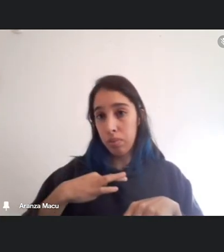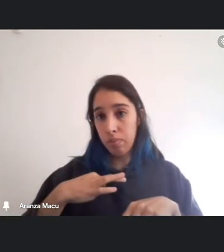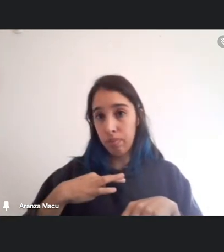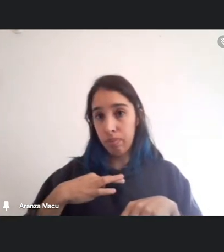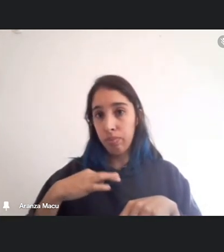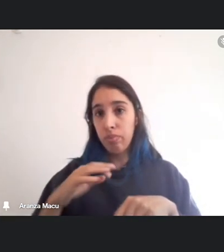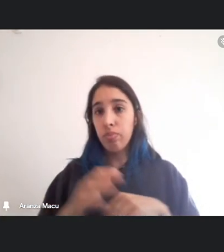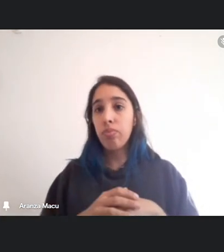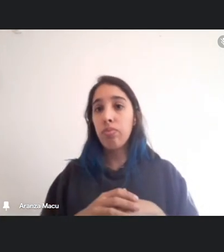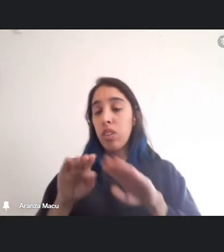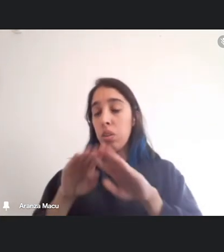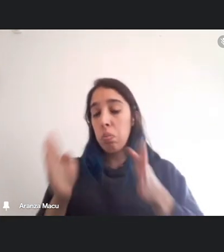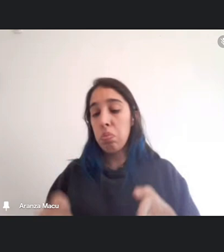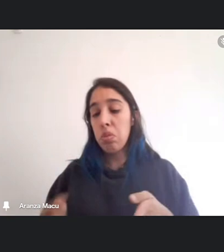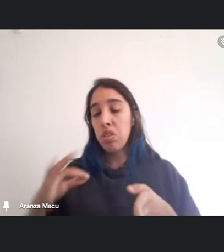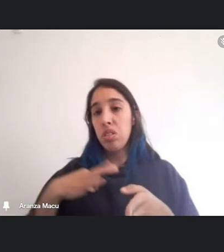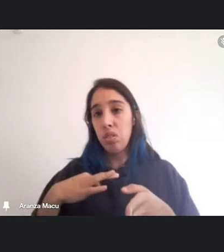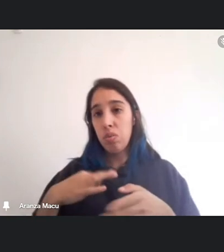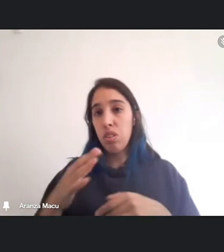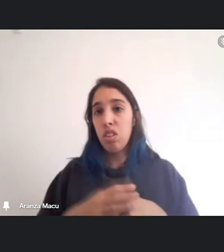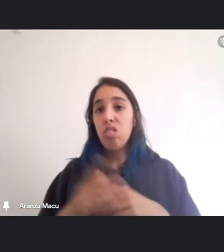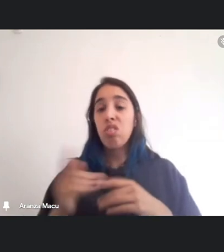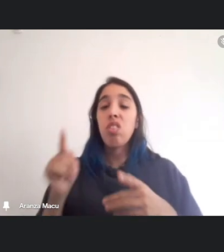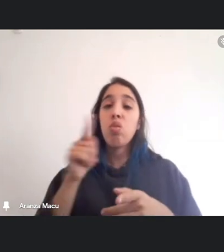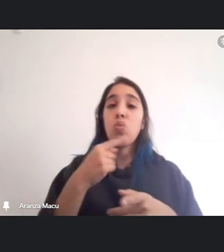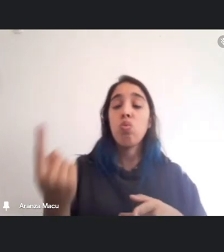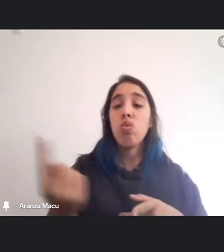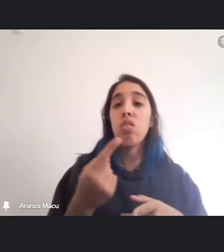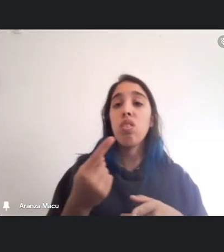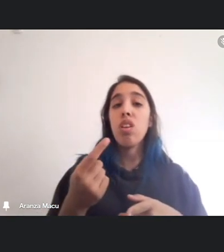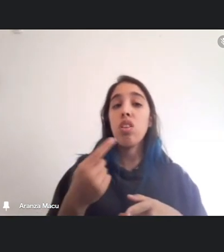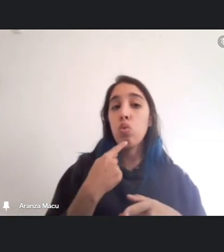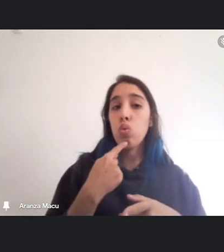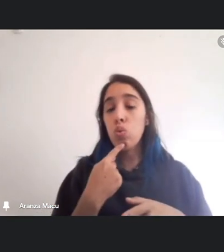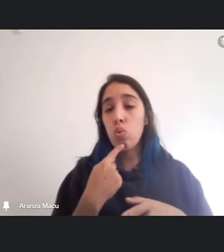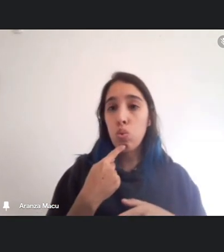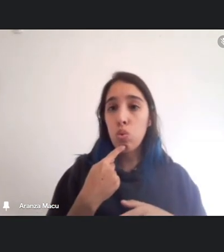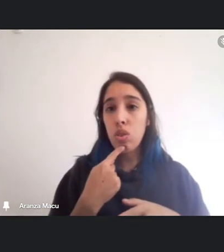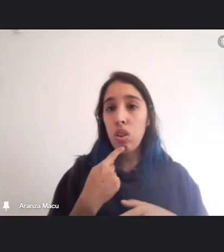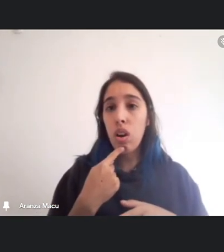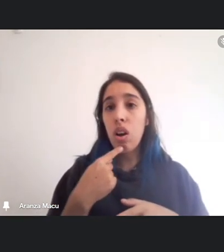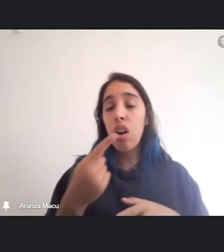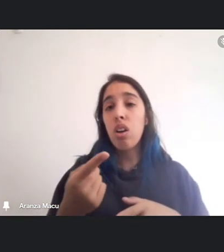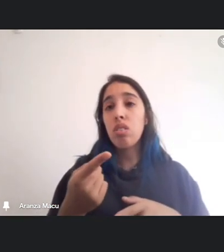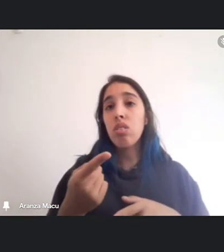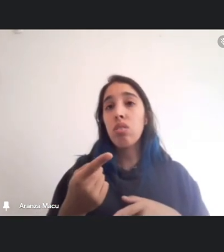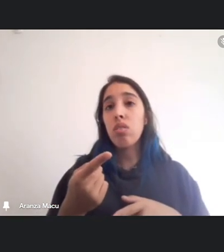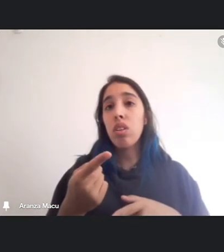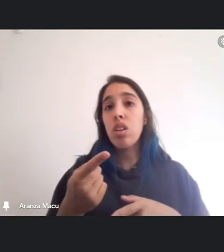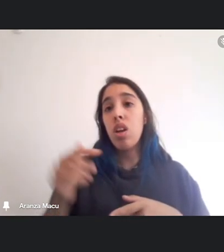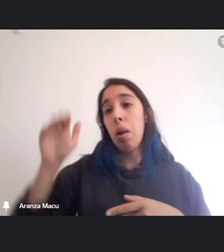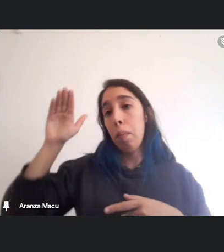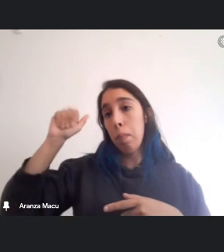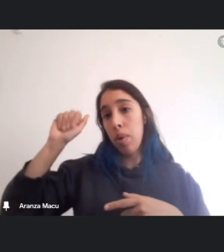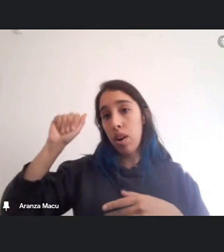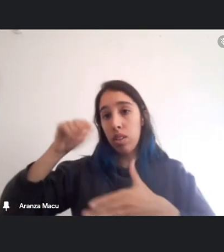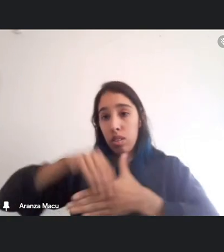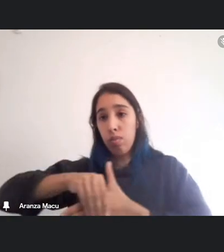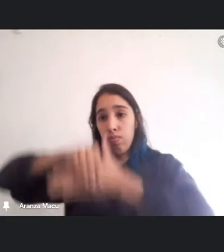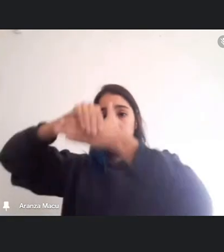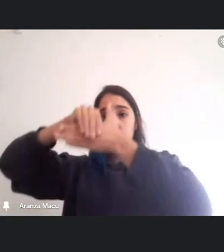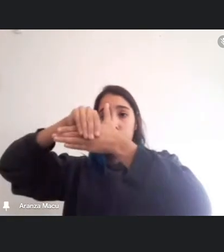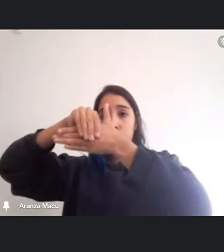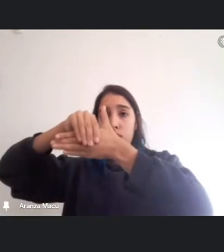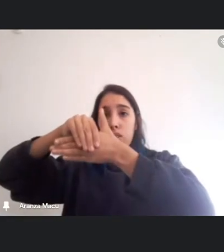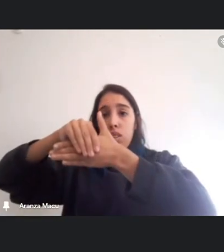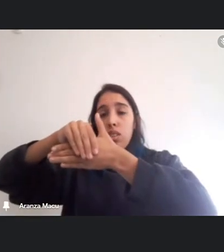Entonces, estas dudas y la tarea que les vamos a subir el mismo martes, las vamos a abordar, las